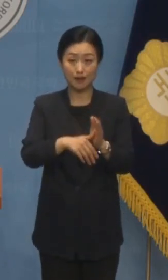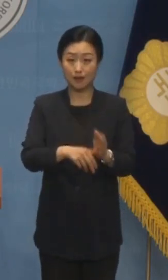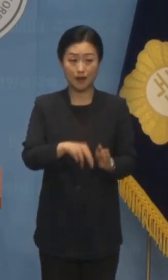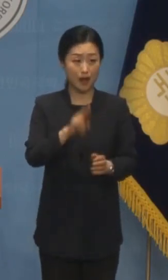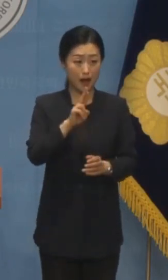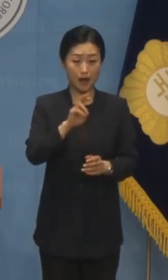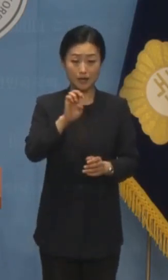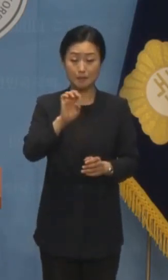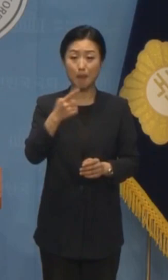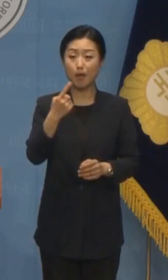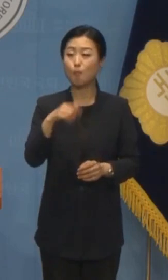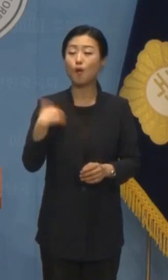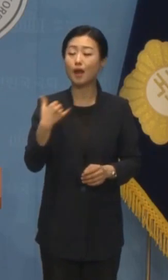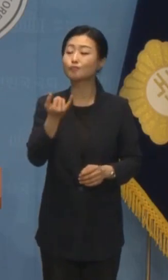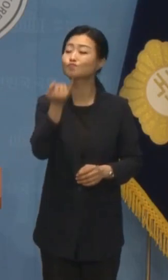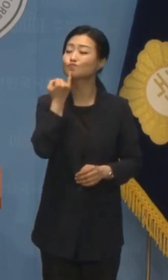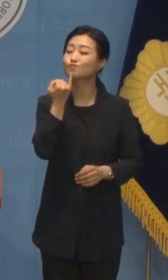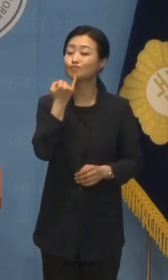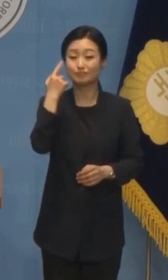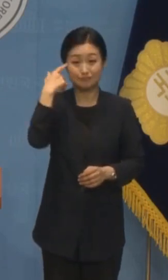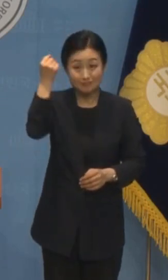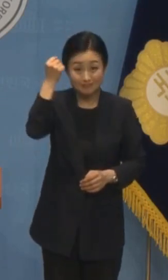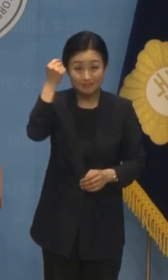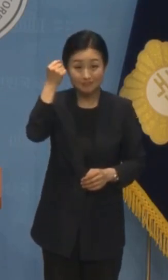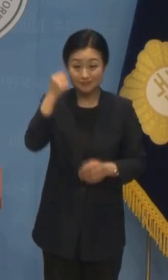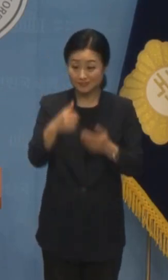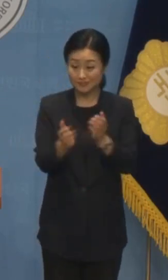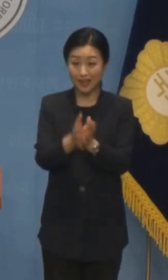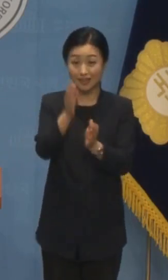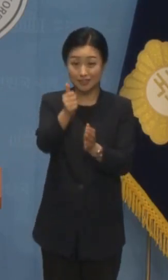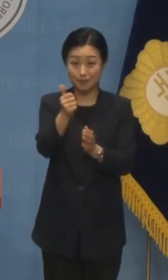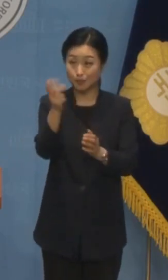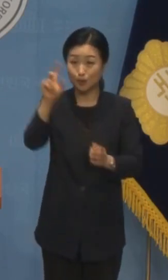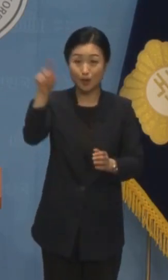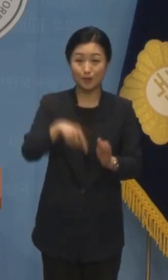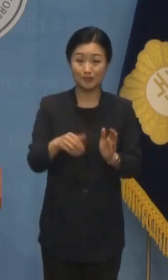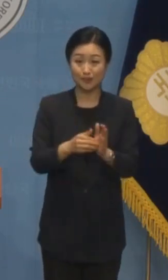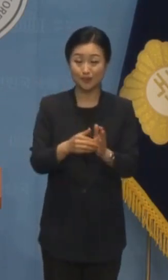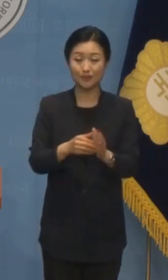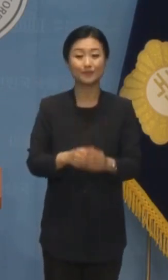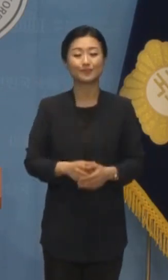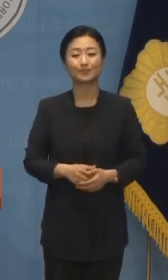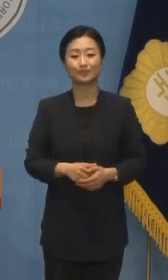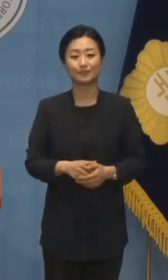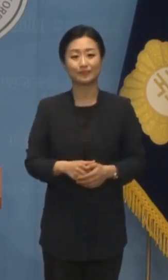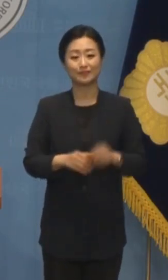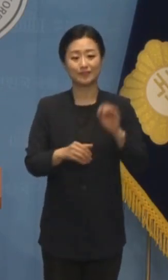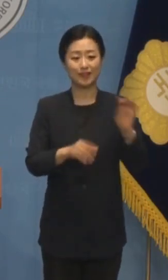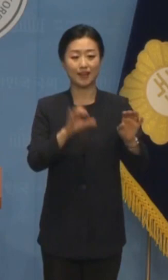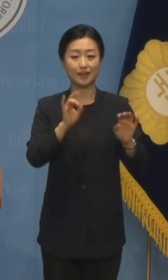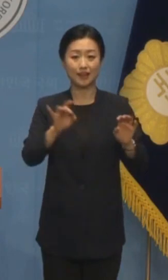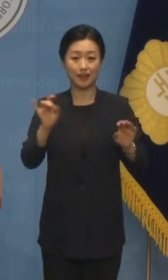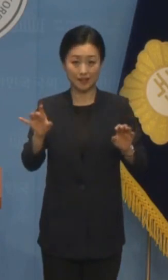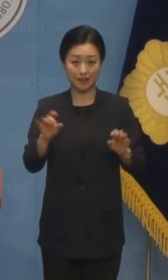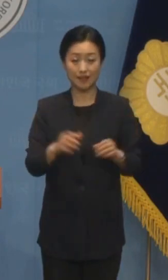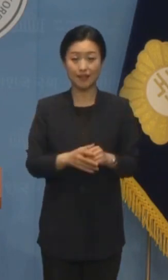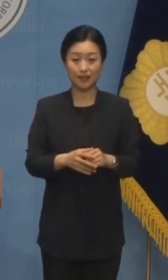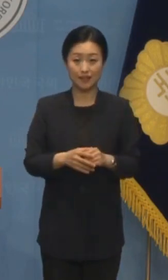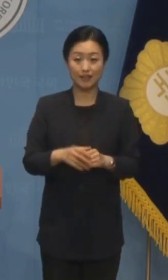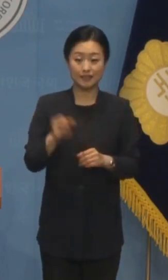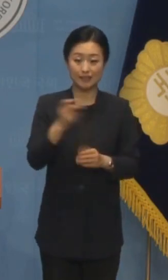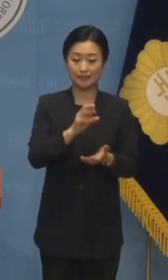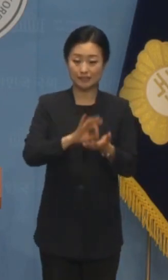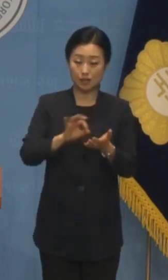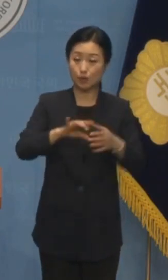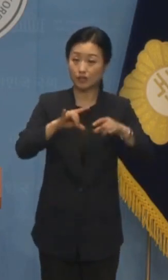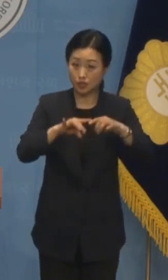아리백 좀 모르면 어떻냐라고 했던 사람이 당대표가 되어 돌아왔습니다. 각국이 재생에너지 전환을 국가 경쟁력 강화의